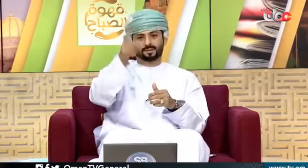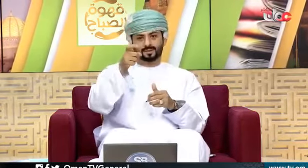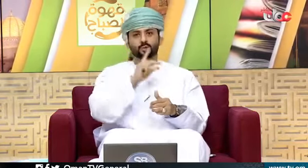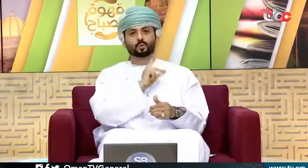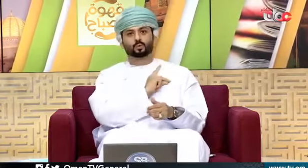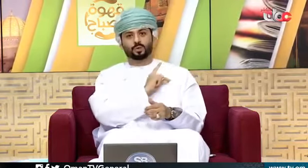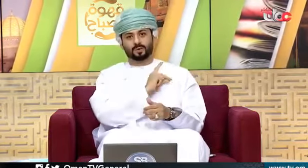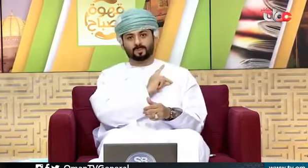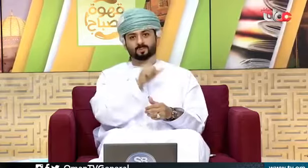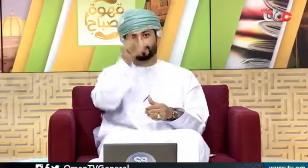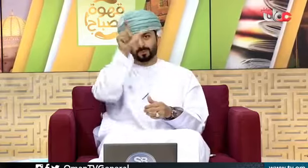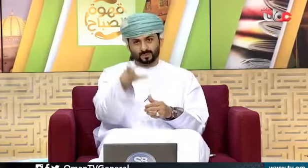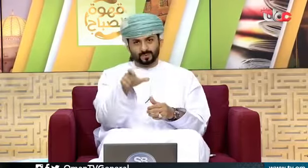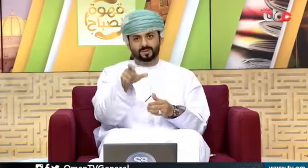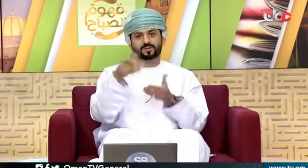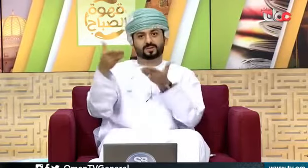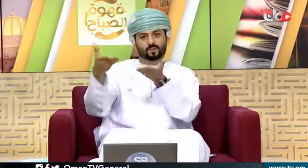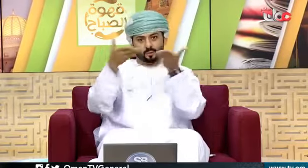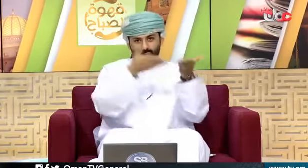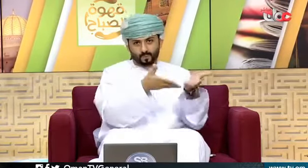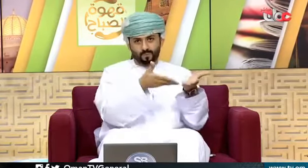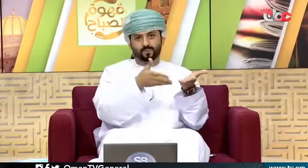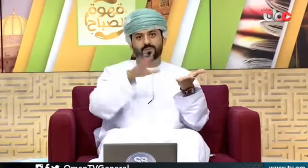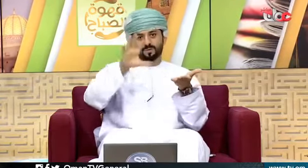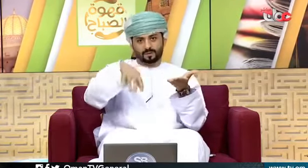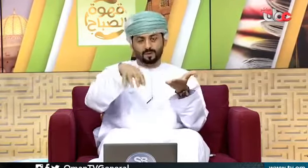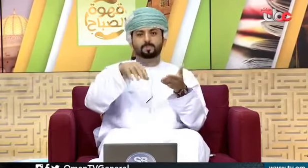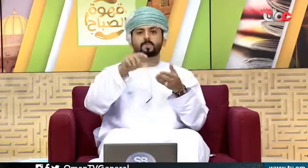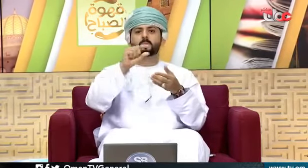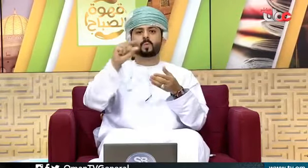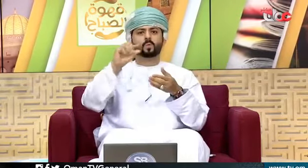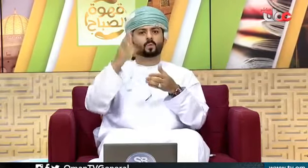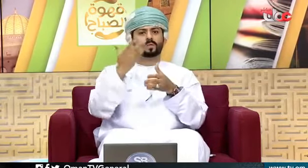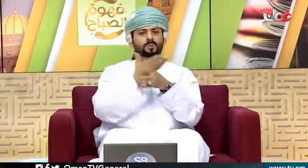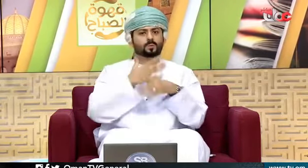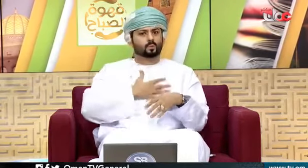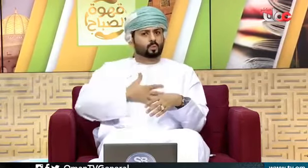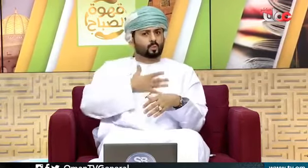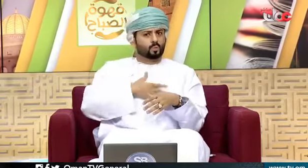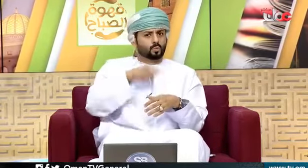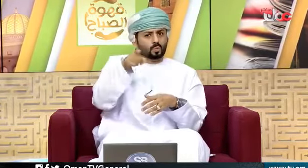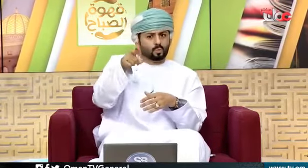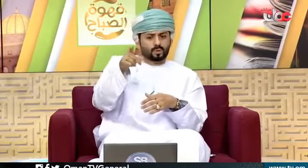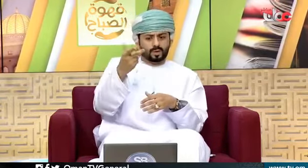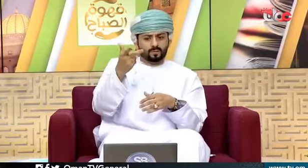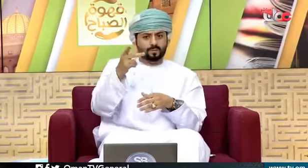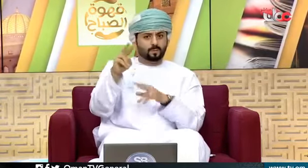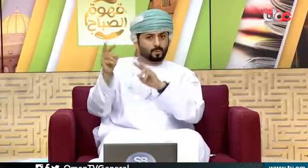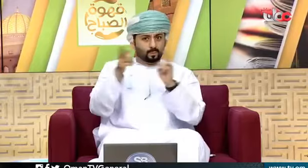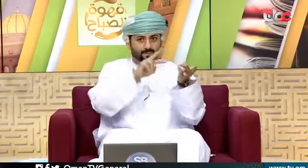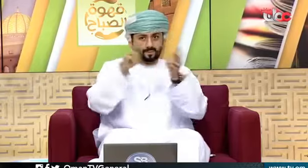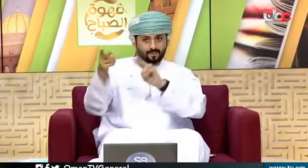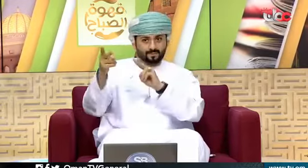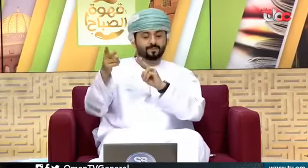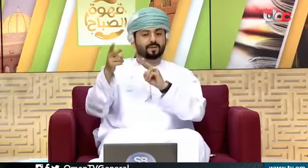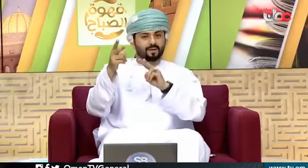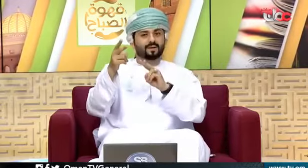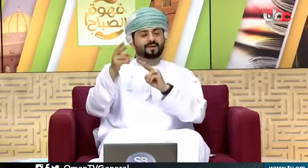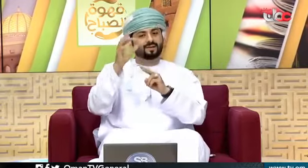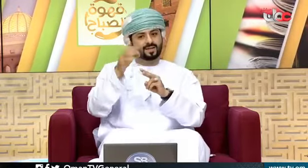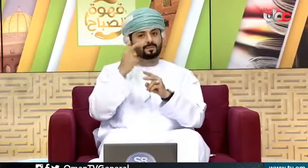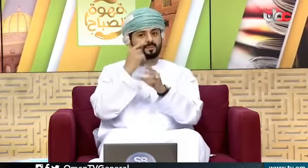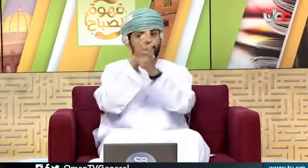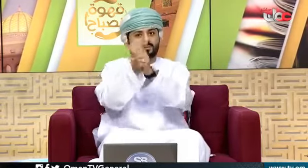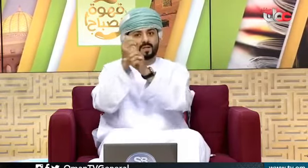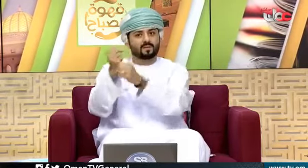نعم أيضا معنا بيكون الطالب ياسر. هو ما هو شعوره، نستفسر عن شعوره،